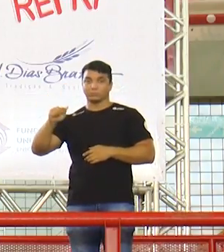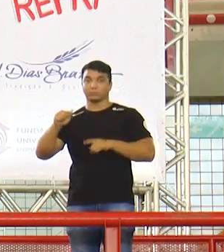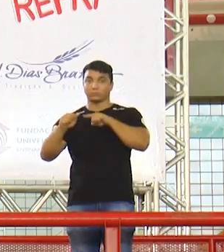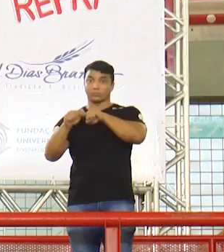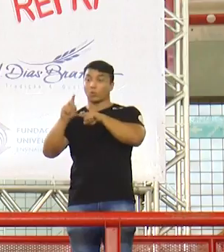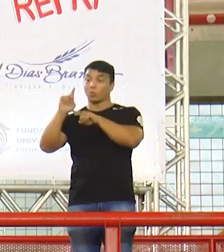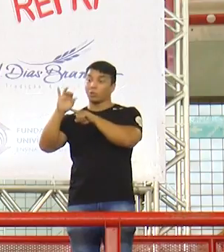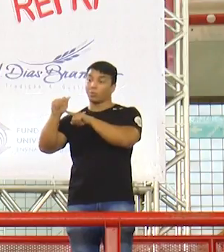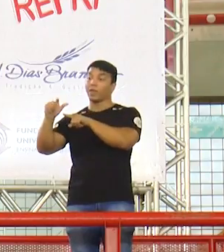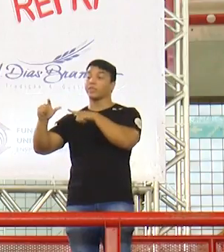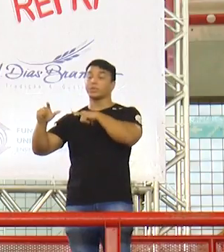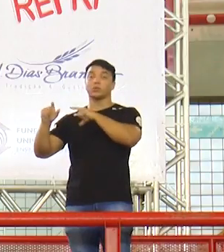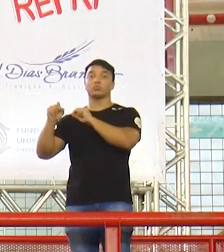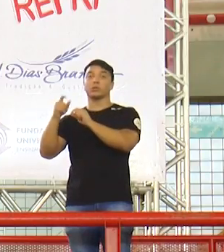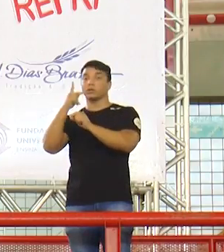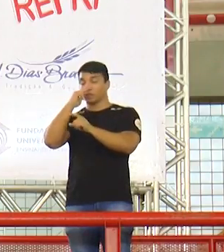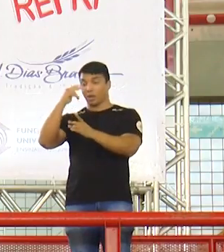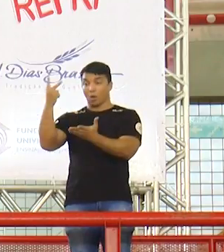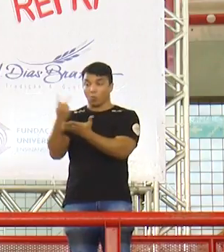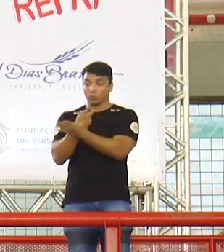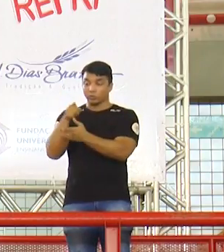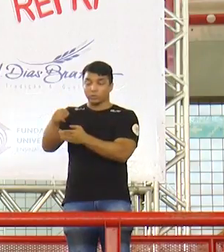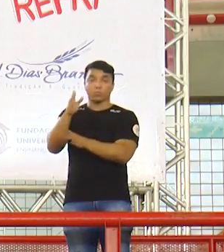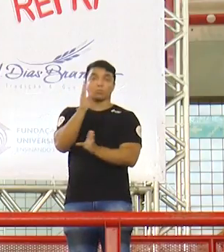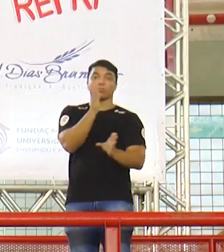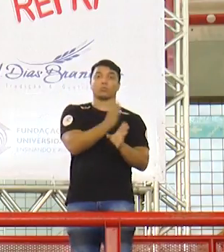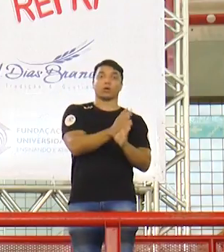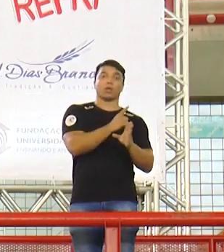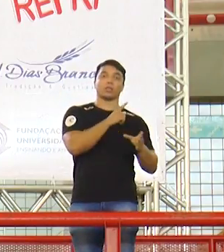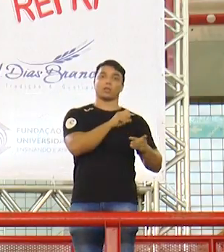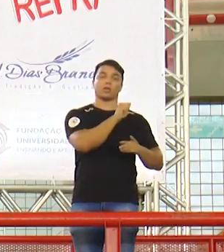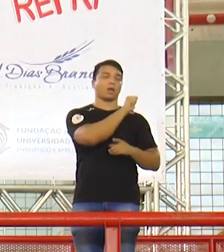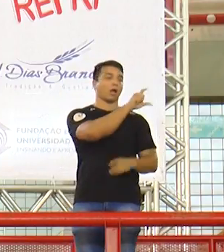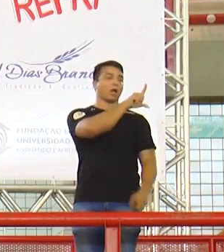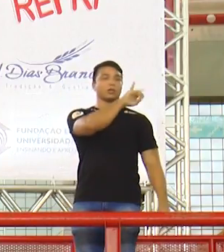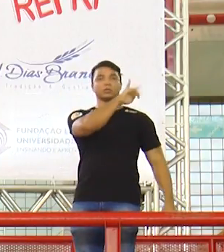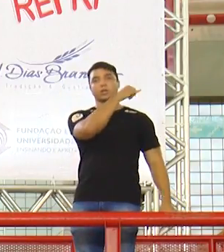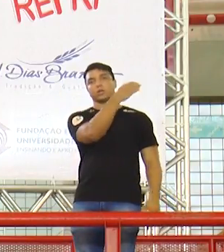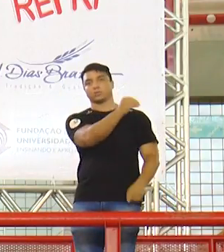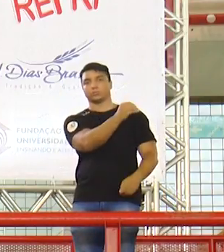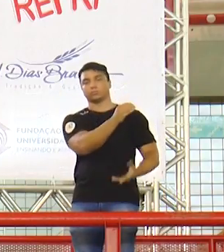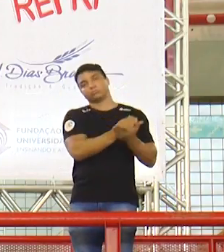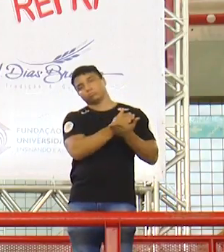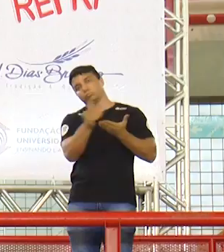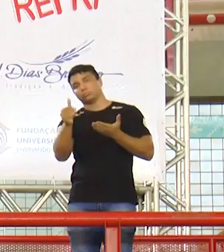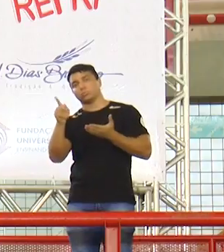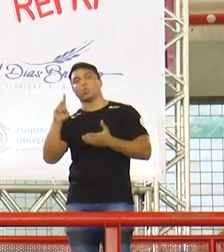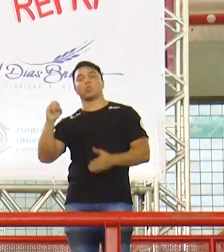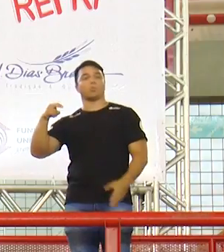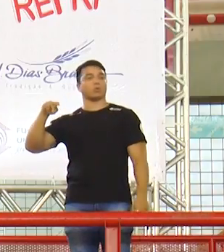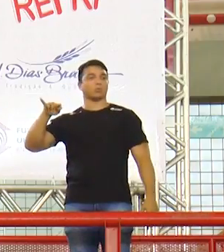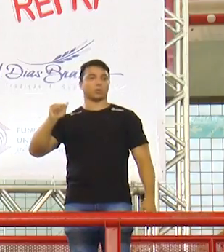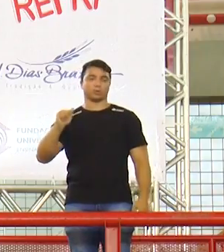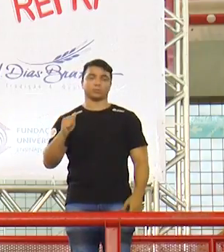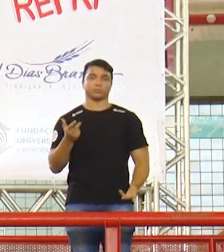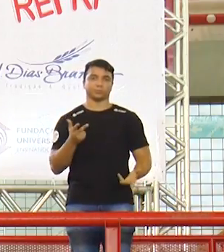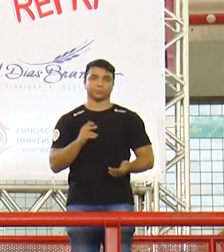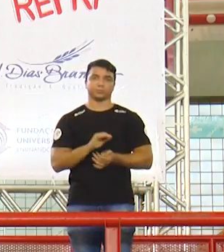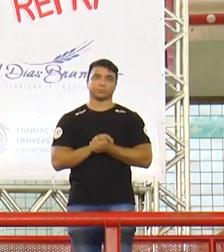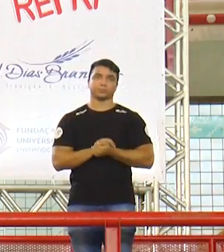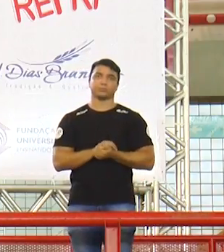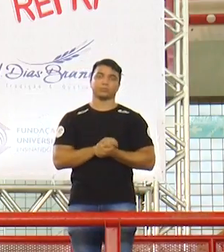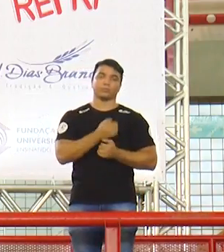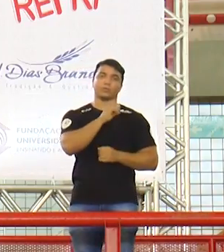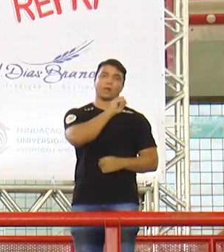essa onomatopeia é gerada por meio de uma aliteração. Então, a